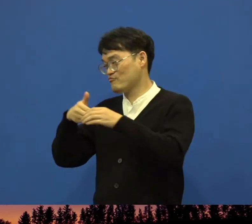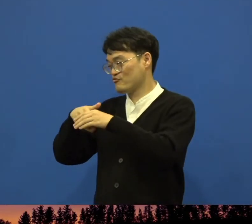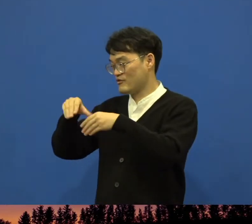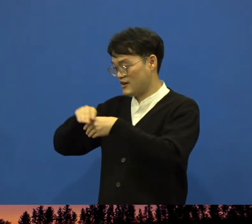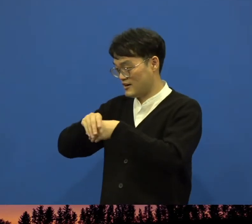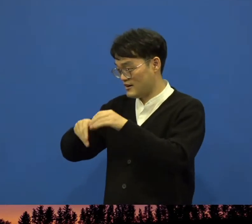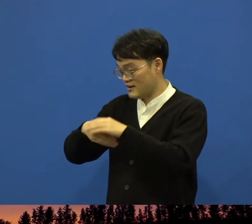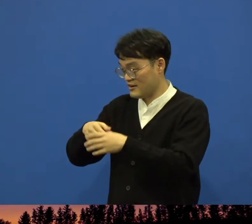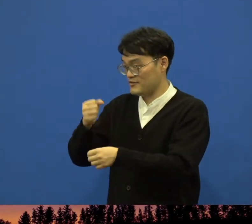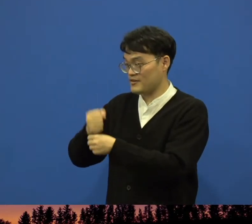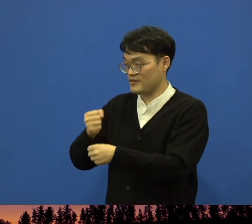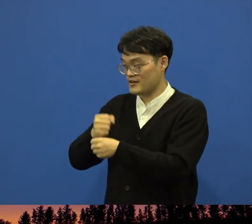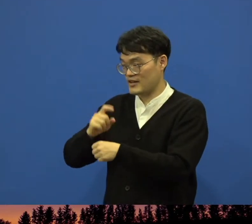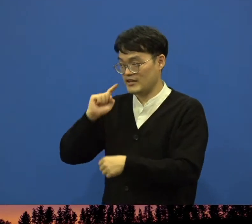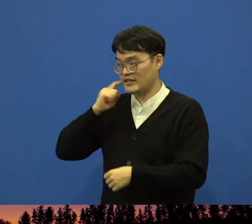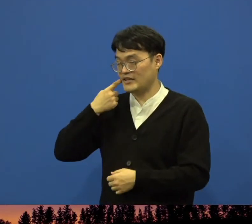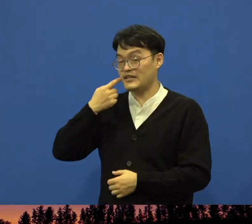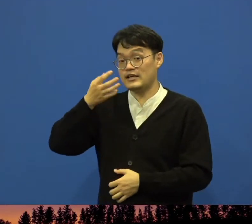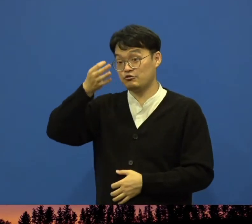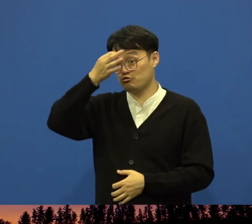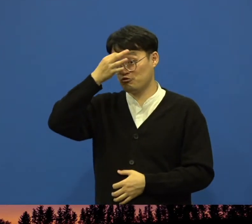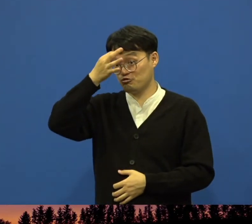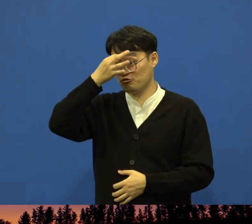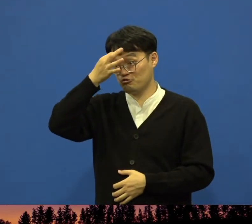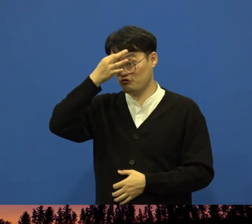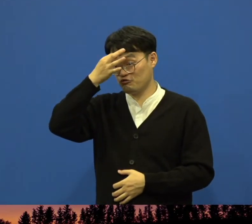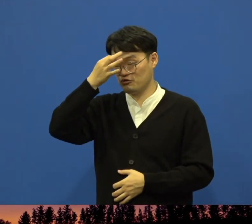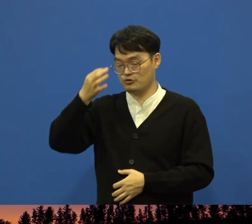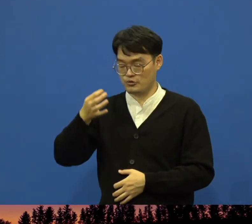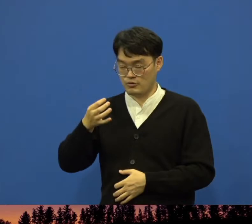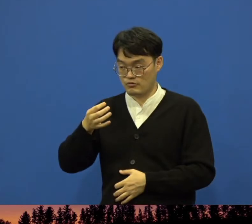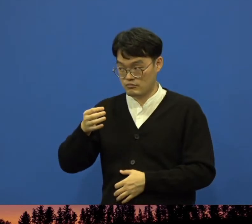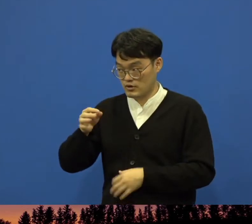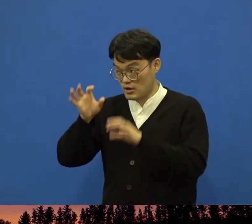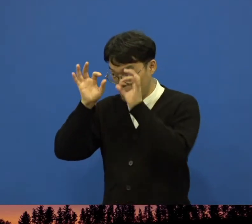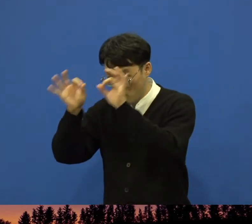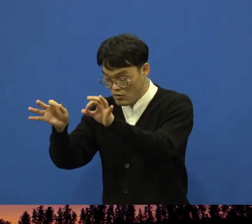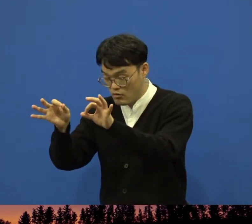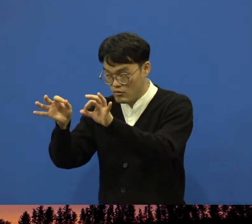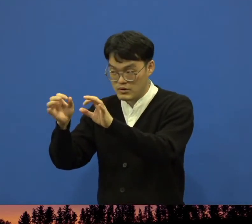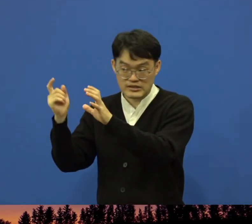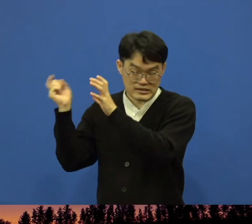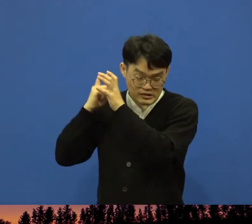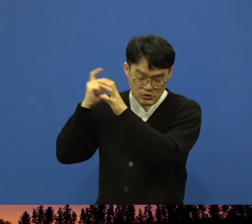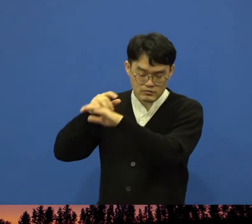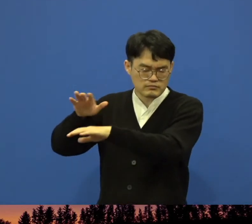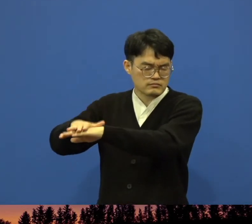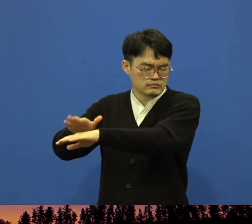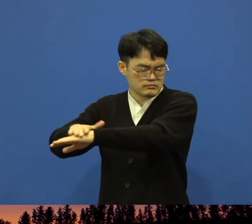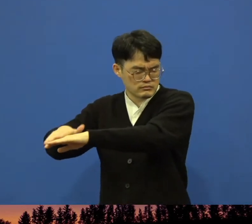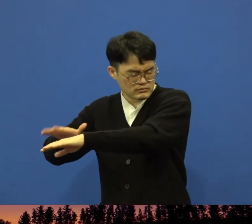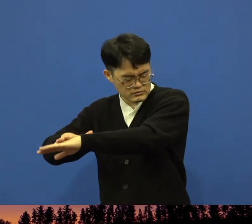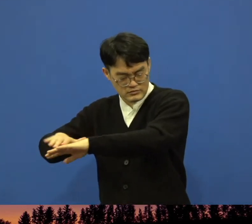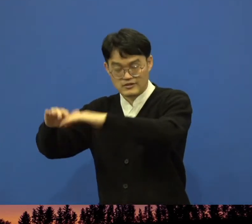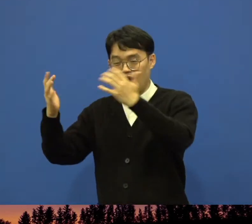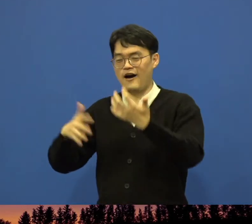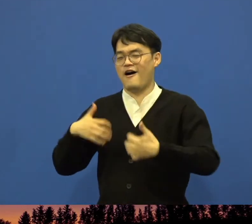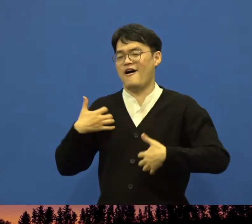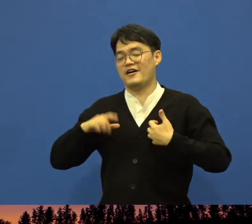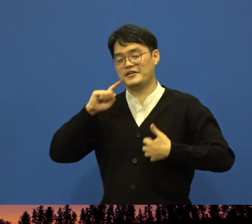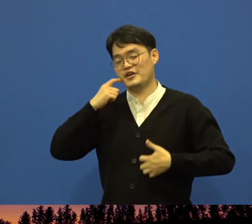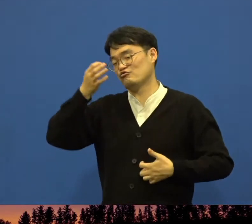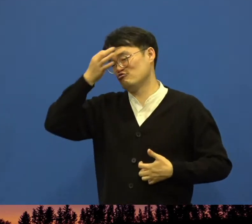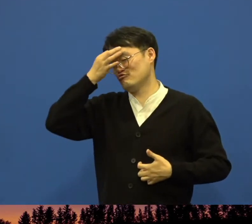사실은 예술도 그런 거고 시간적이고 청각적이고 촉각적인 이것들을 즐겁게 하는 것이죠.